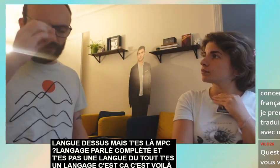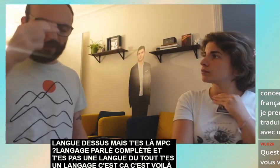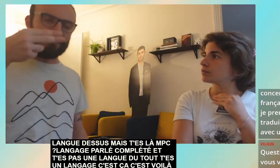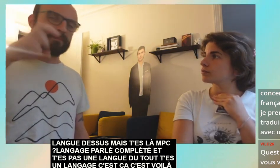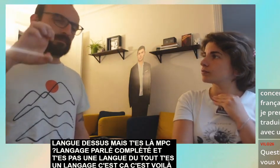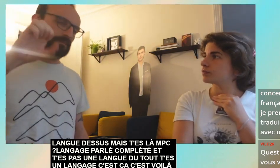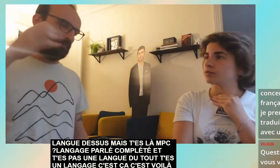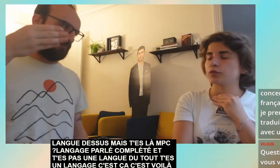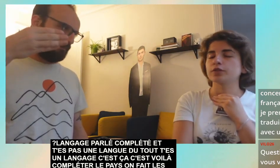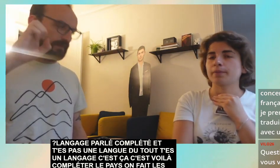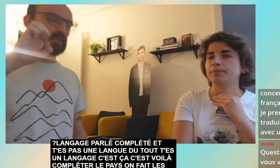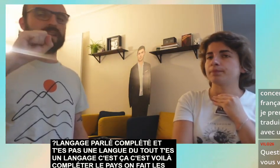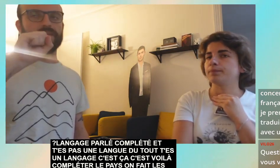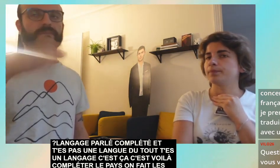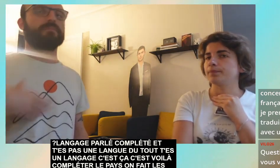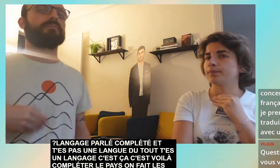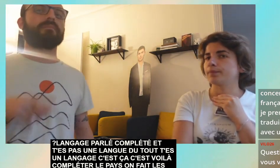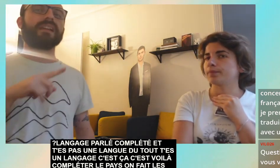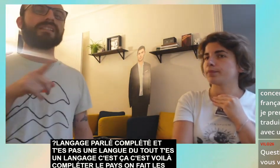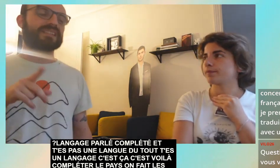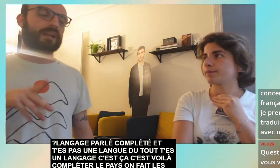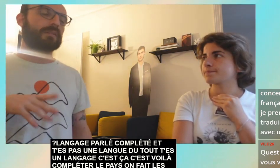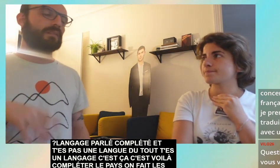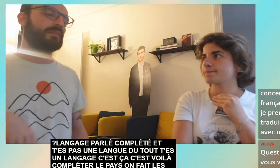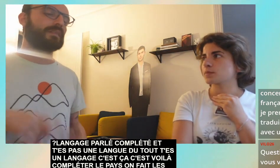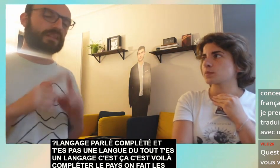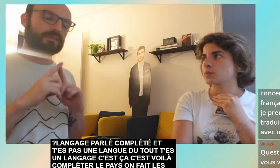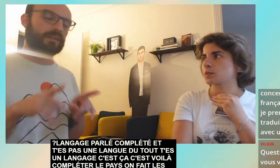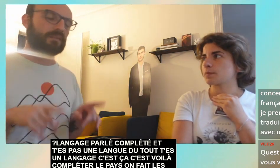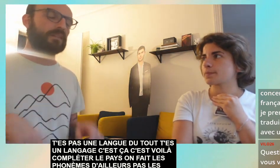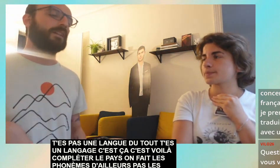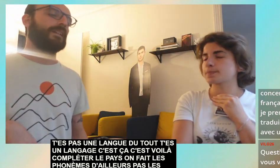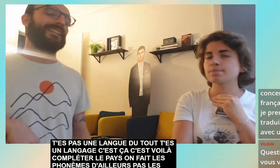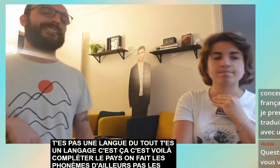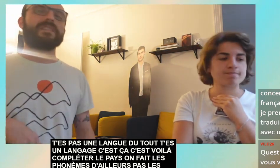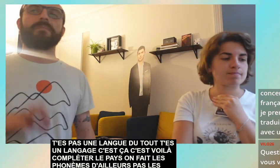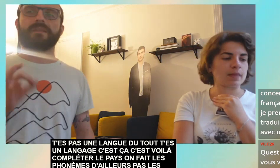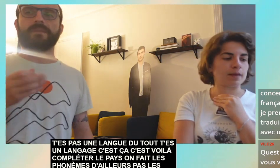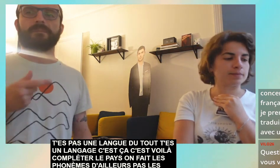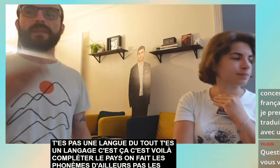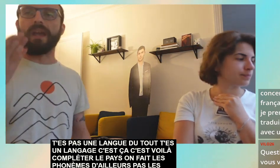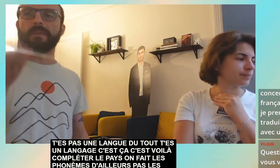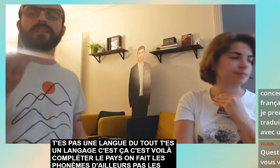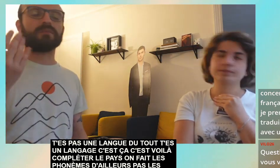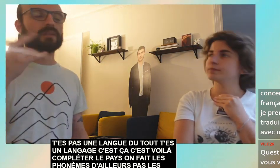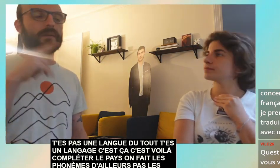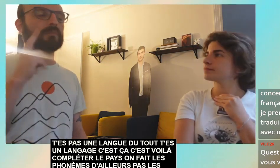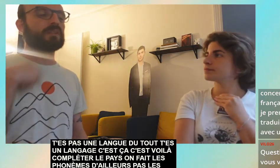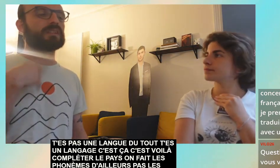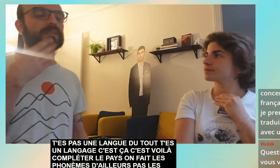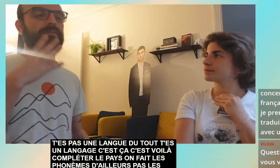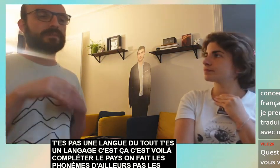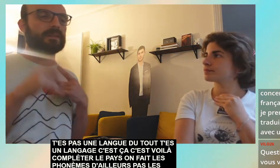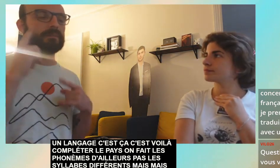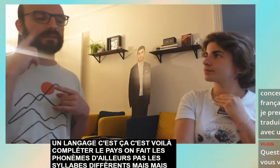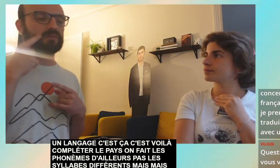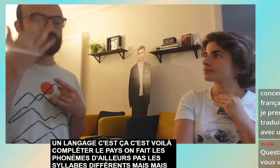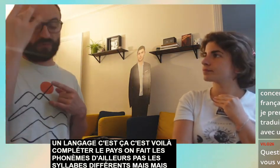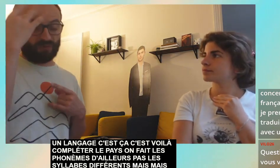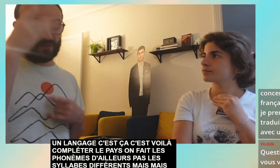phonèmes, d'ailleurs. Pas les syllabes, c'est différent. Mais oui. Mais après, non, on n'est pas. Moi, je l'ai fait parce que je ne connaissais